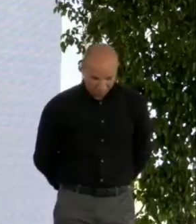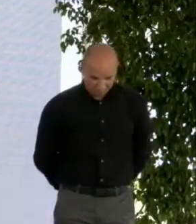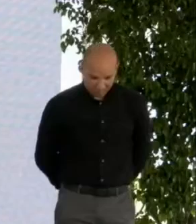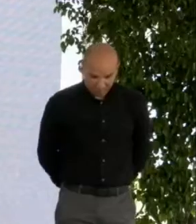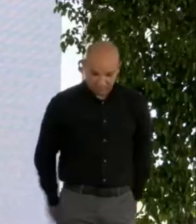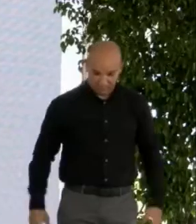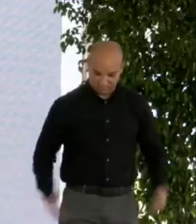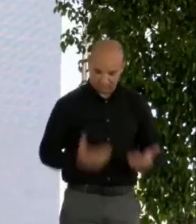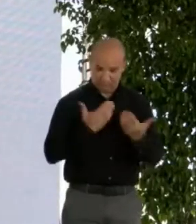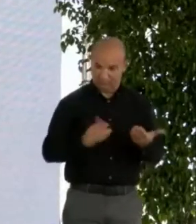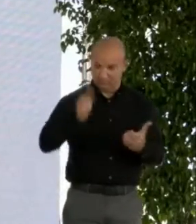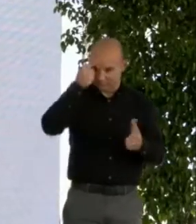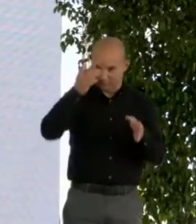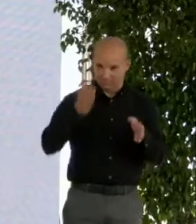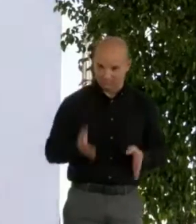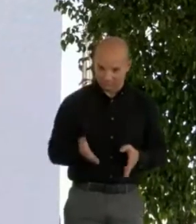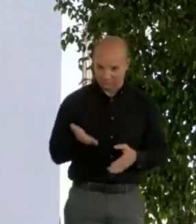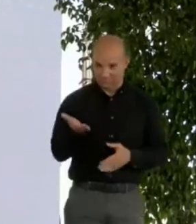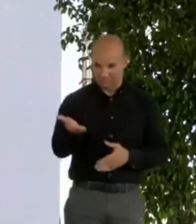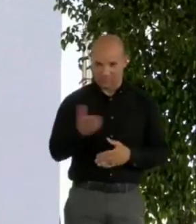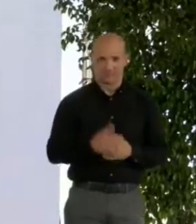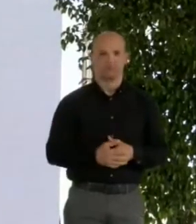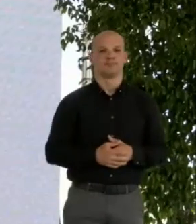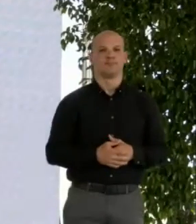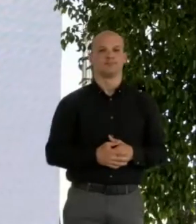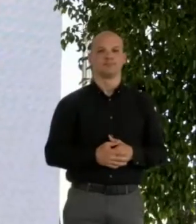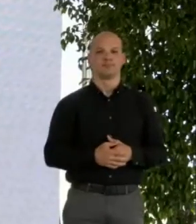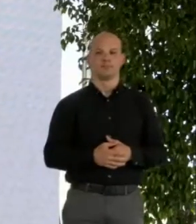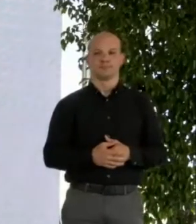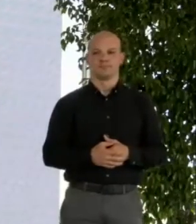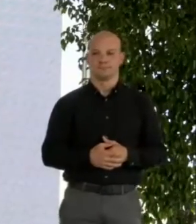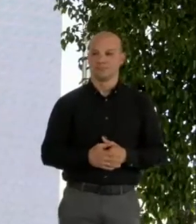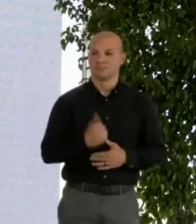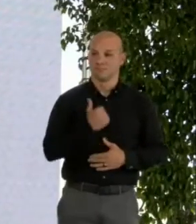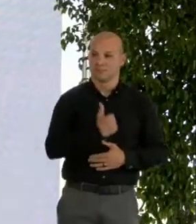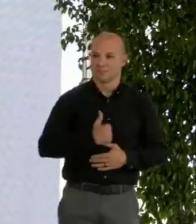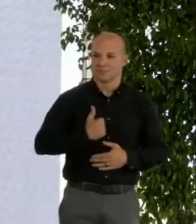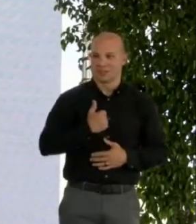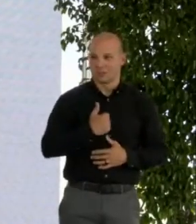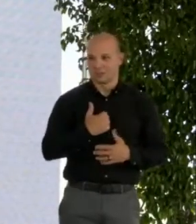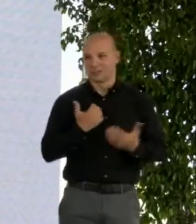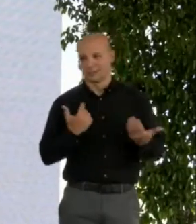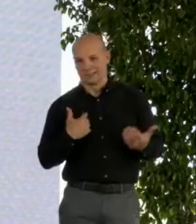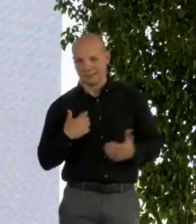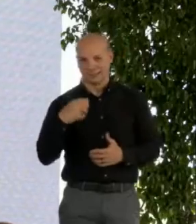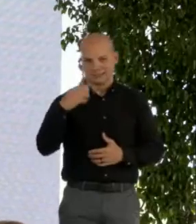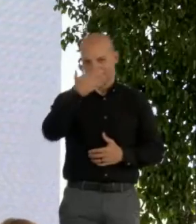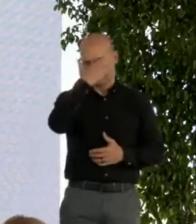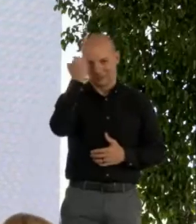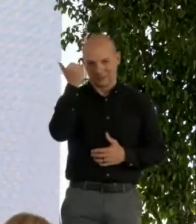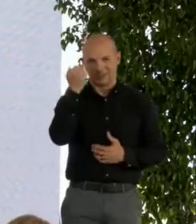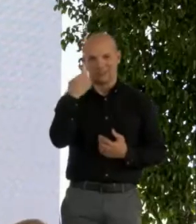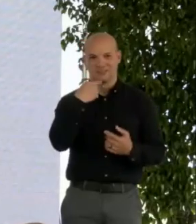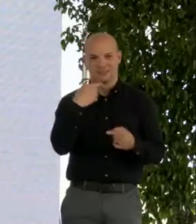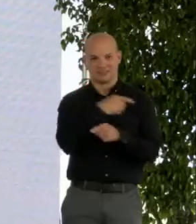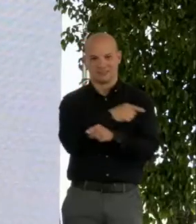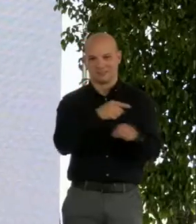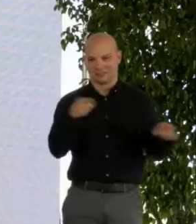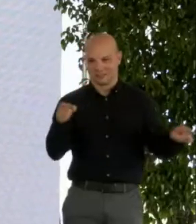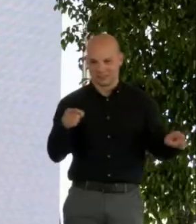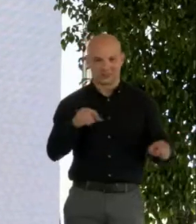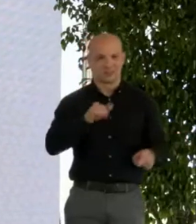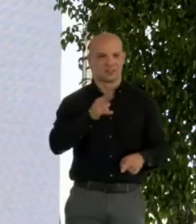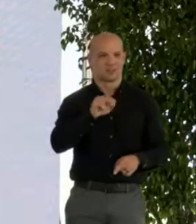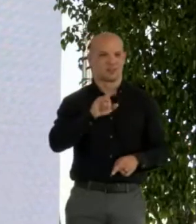Muchas gracias, señor gobernador. Me van a disculpar por la omisión. Olvidé mencionar que también está con nosotros el licenciado Juan